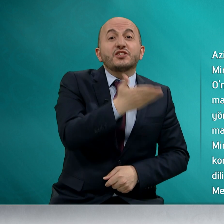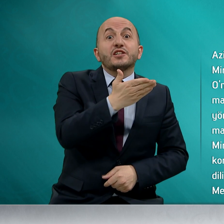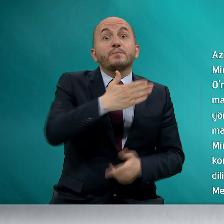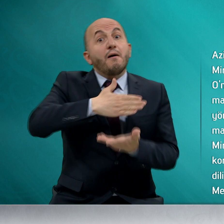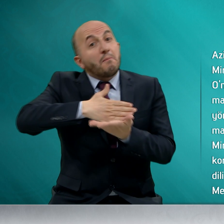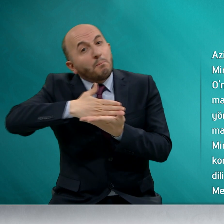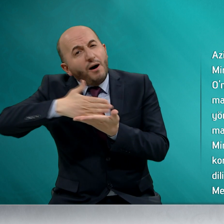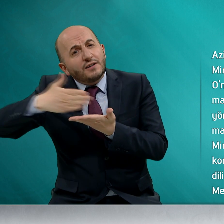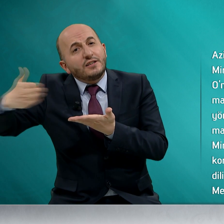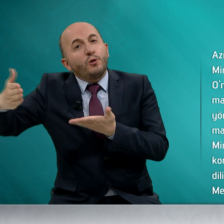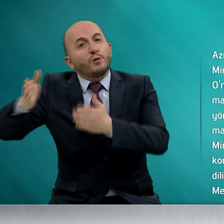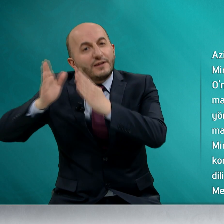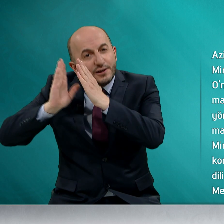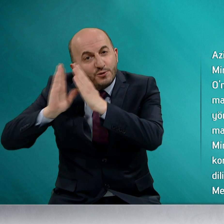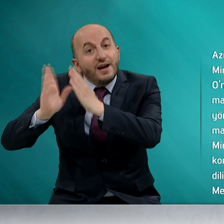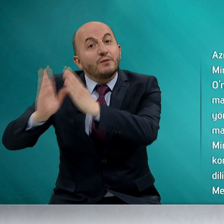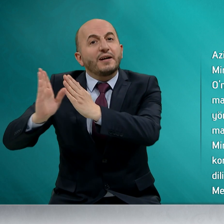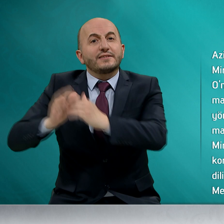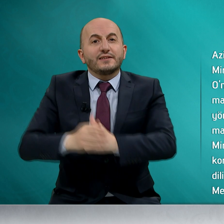vazgeçip baki olana yönelmektir.